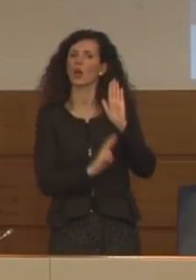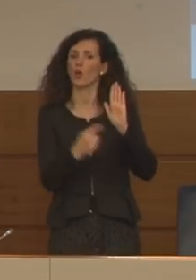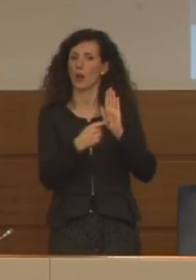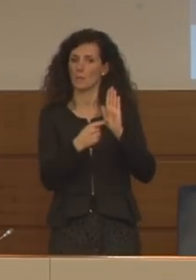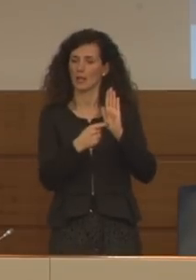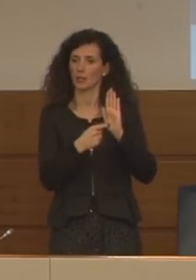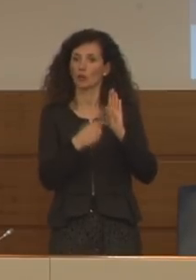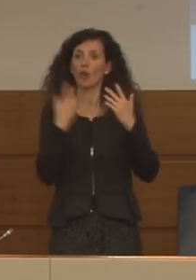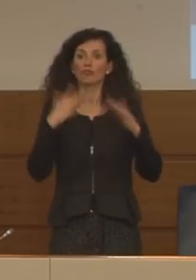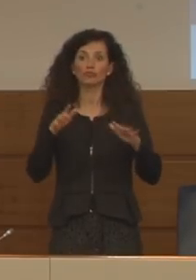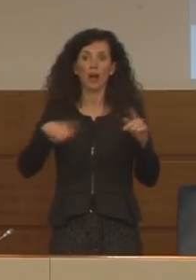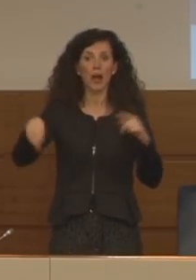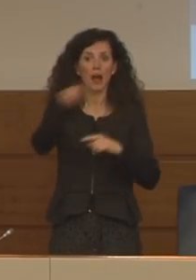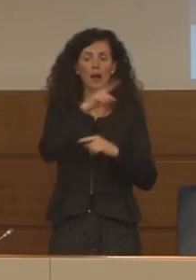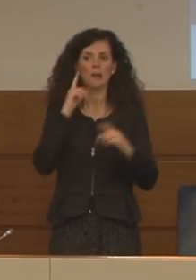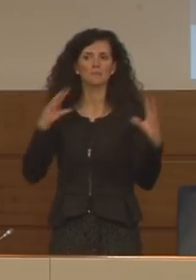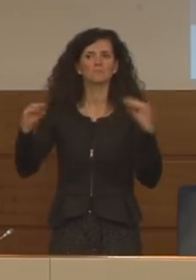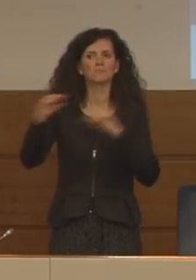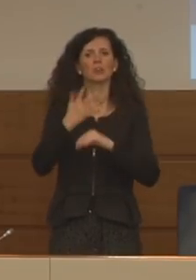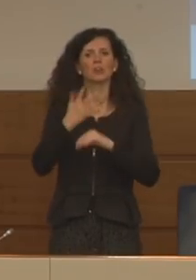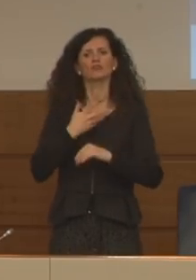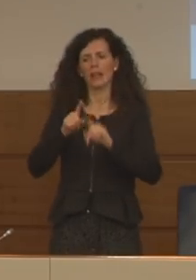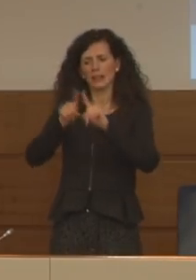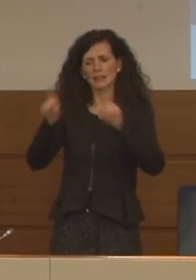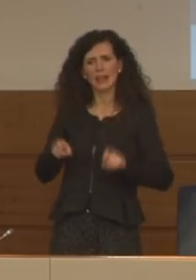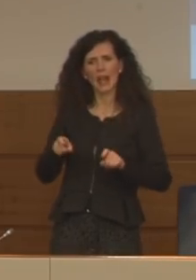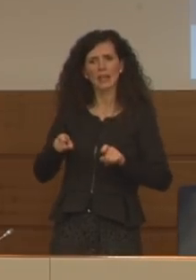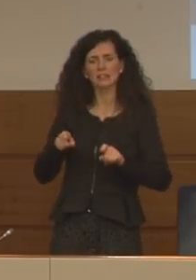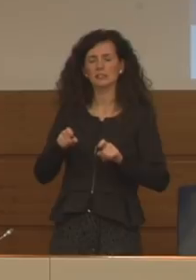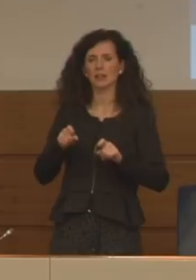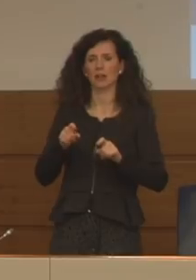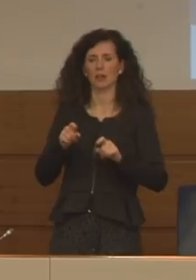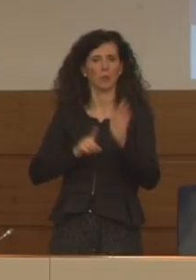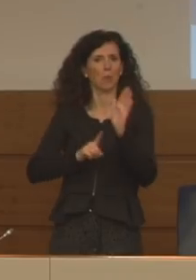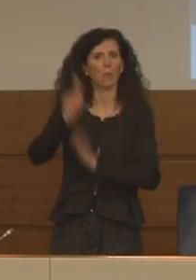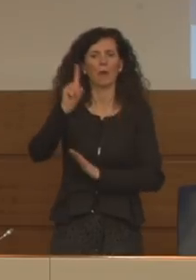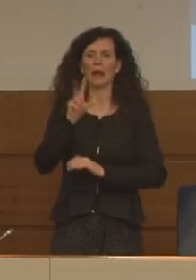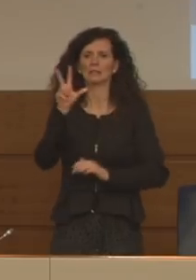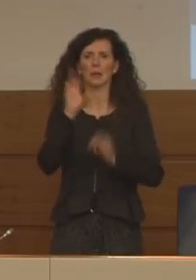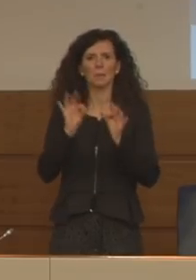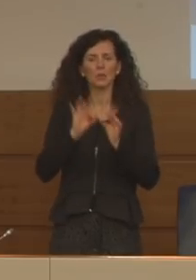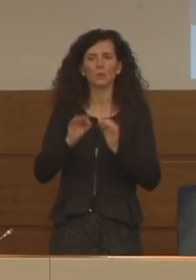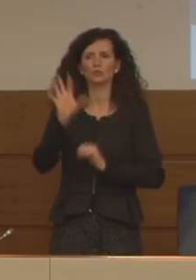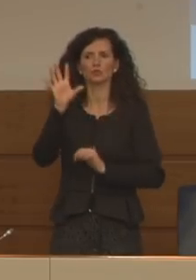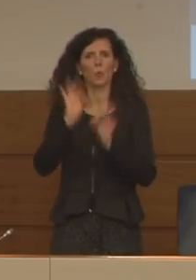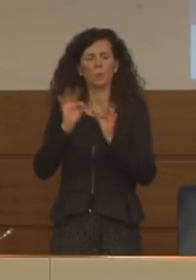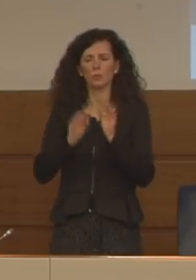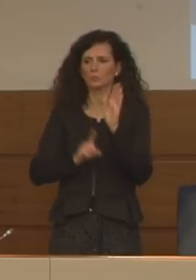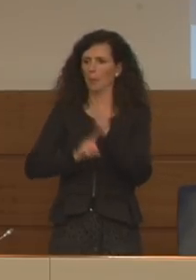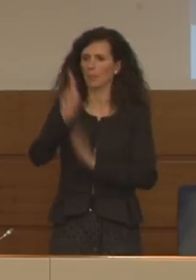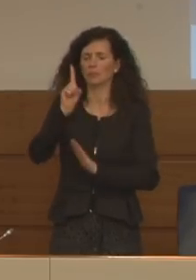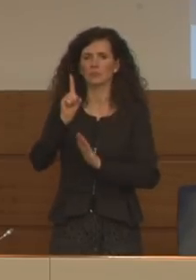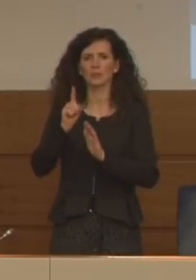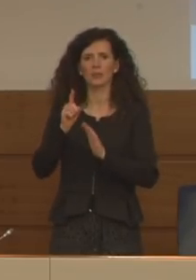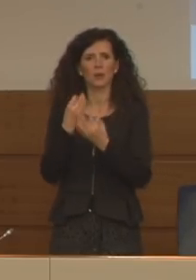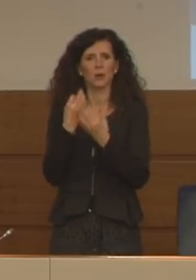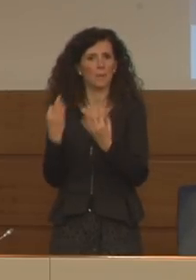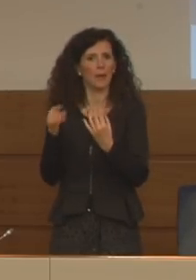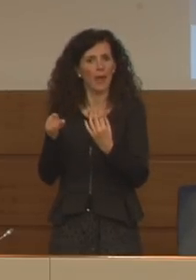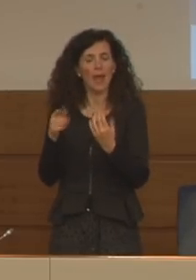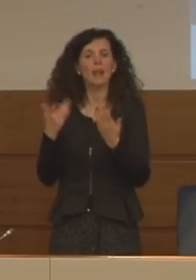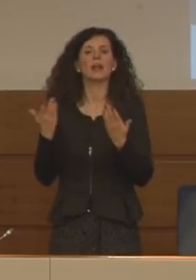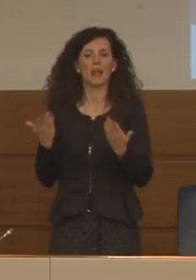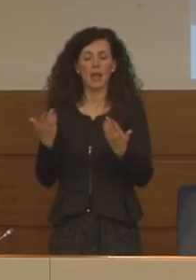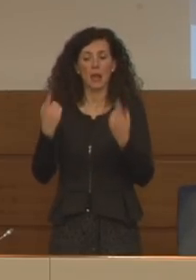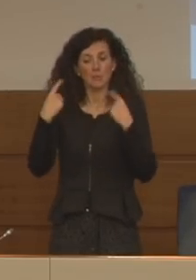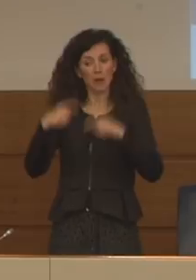sentito parlare di testa meravigliosi che nel giro di tre minuti cinque minuti garantiscono risultati tutto questo deve essere valutato nella